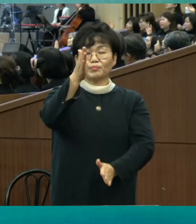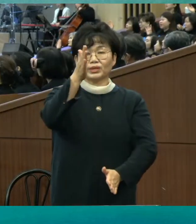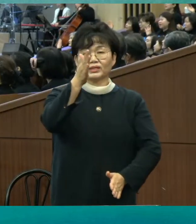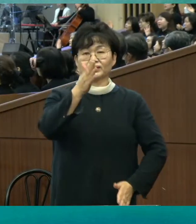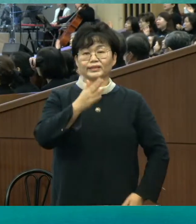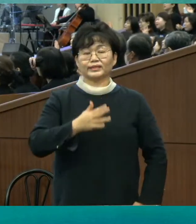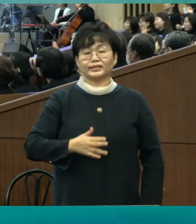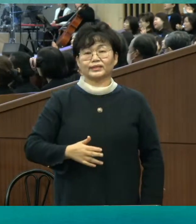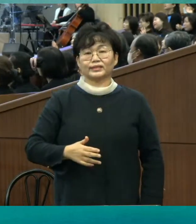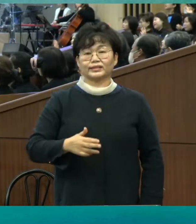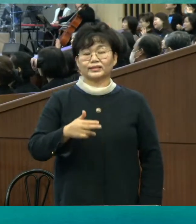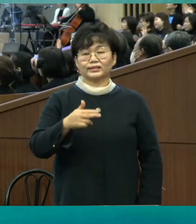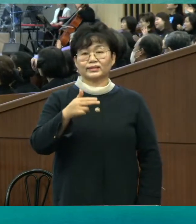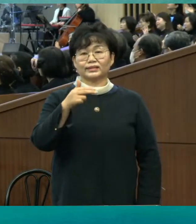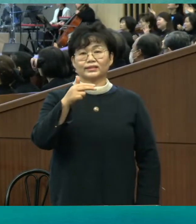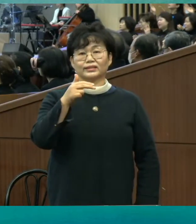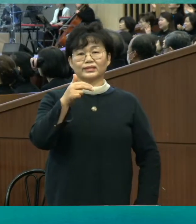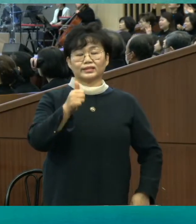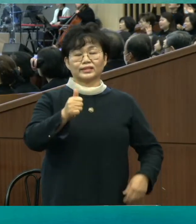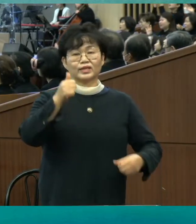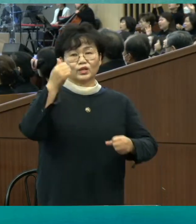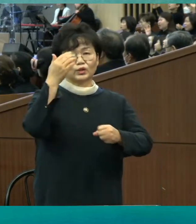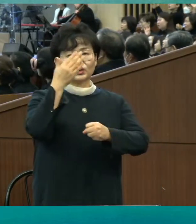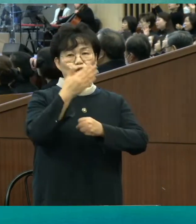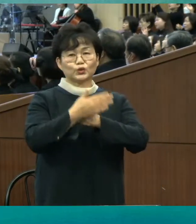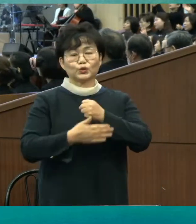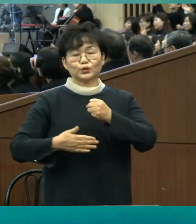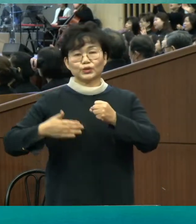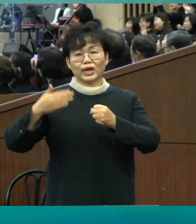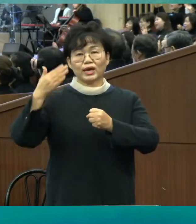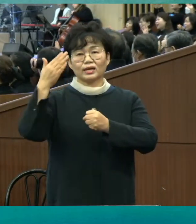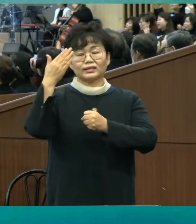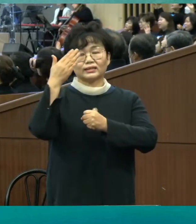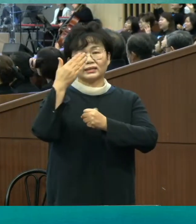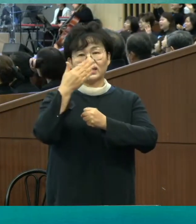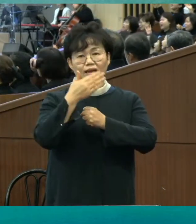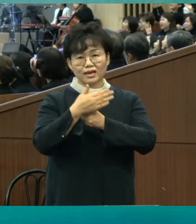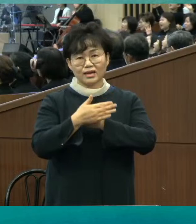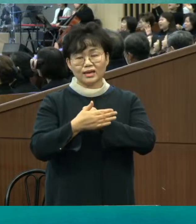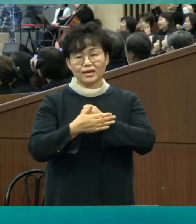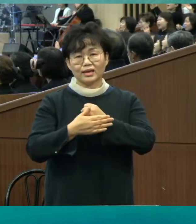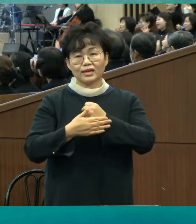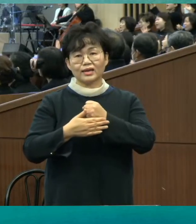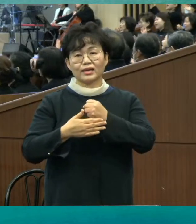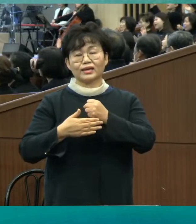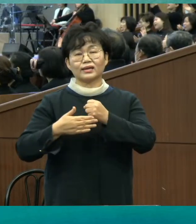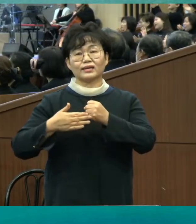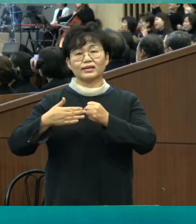한량없는 모든 것이 주의 은혜 주의 은혜